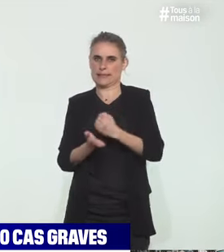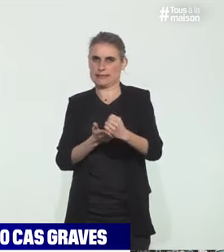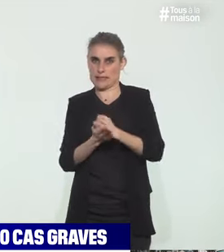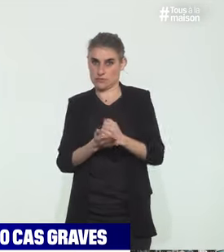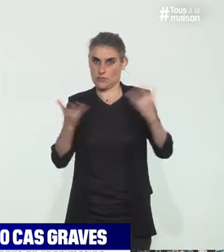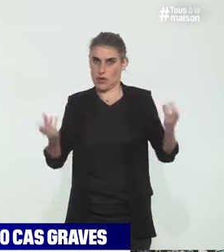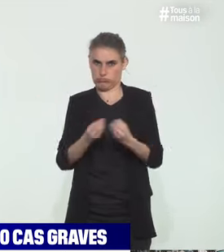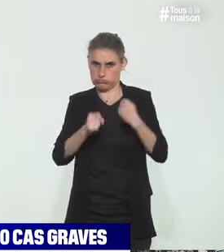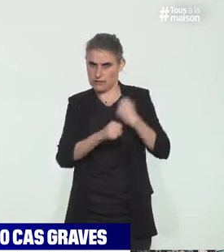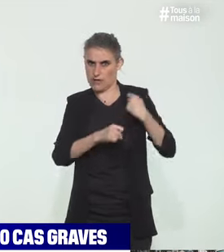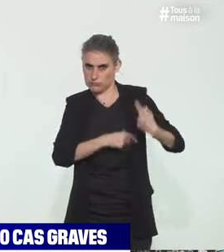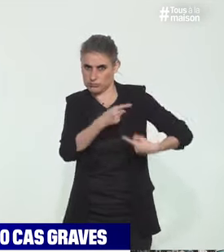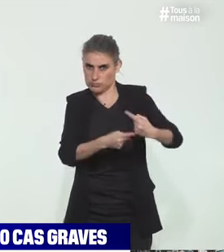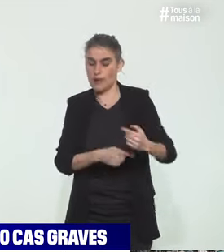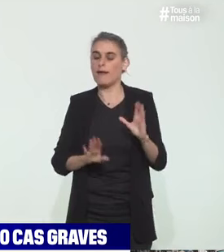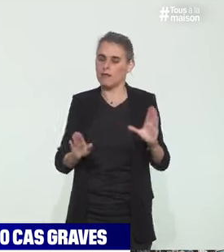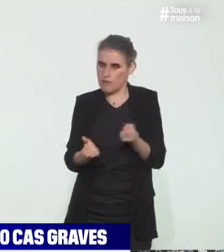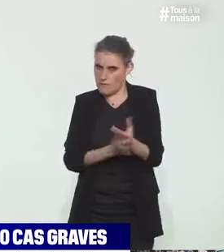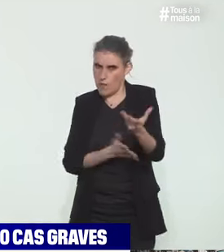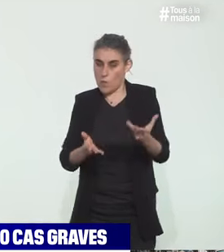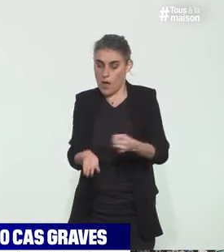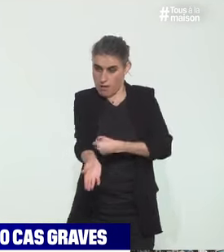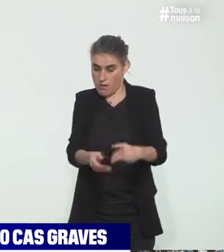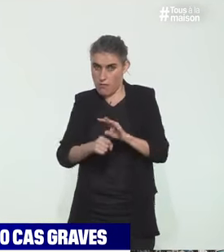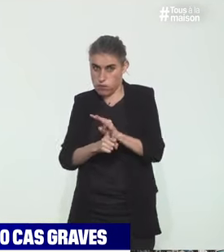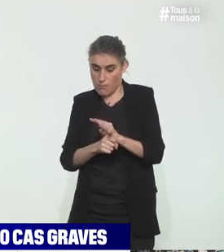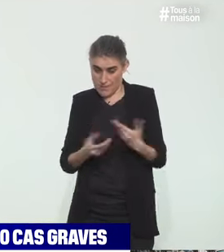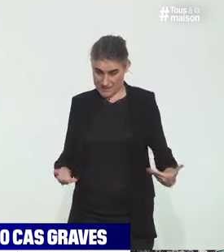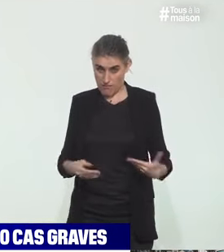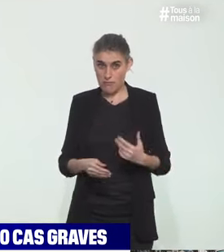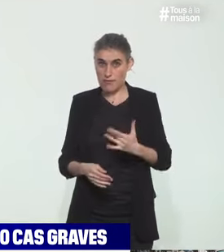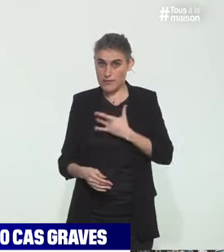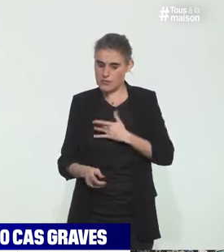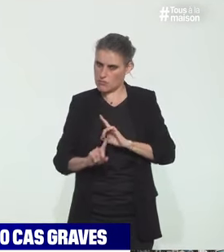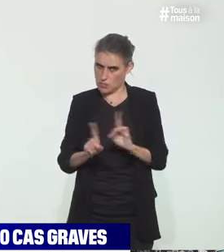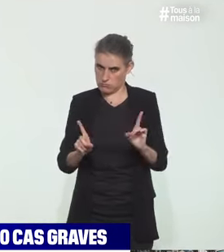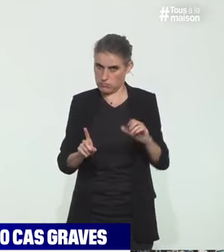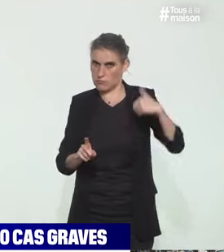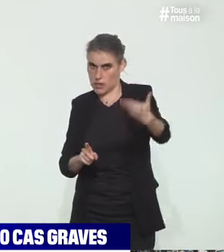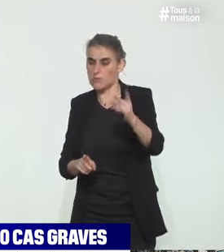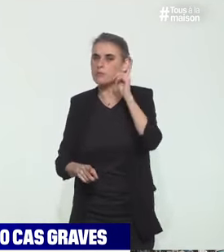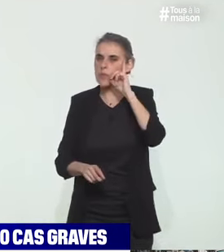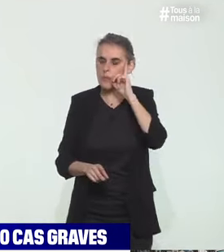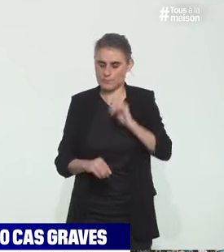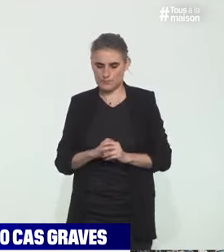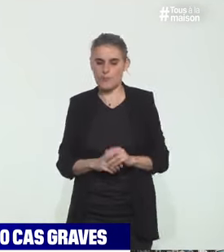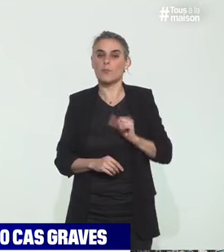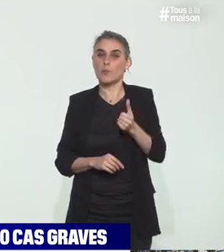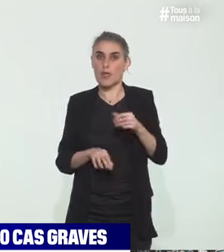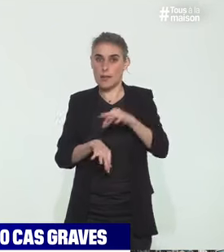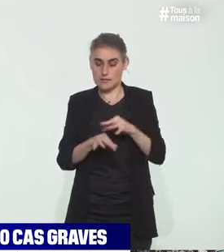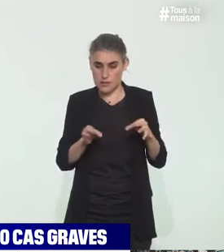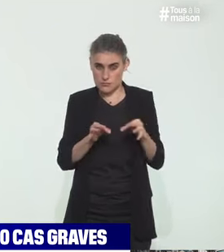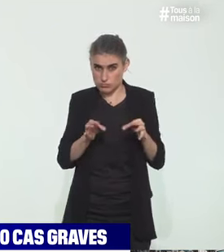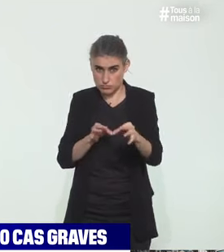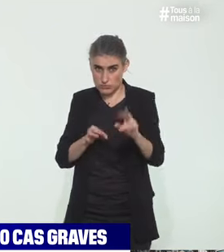ces tests sont utiles dans un deuxième temps, mais pas dans l'immédiat, pour les raisons suivantes. D'abord, l'épidémie a